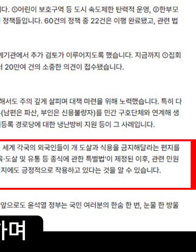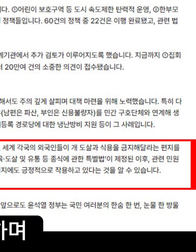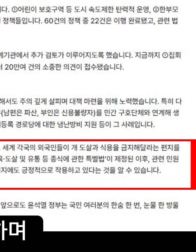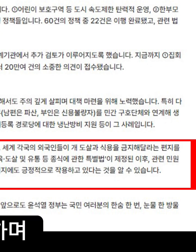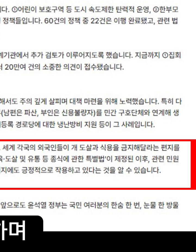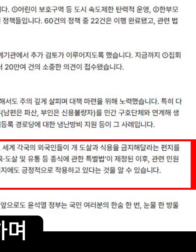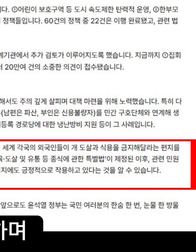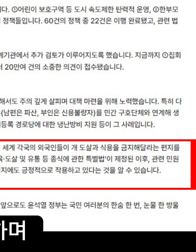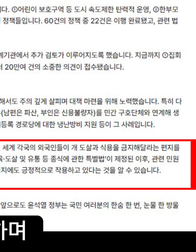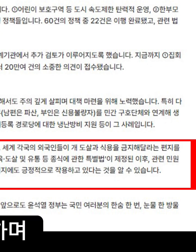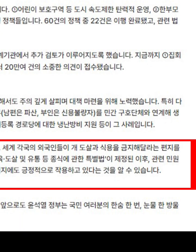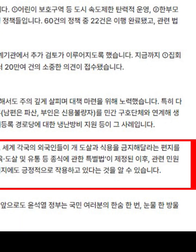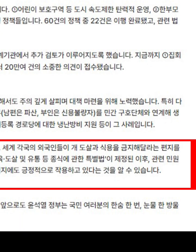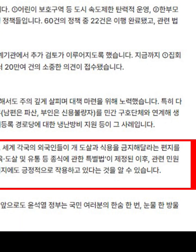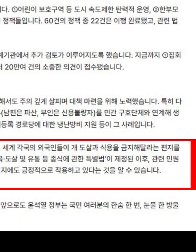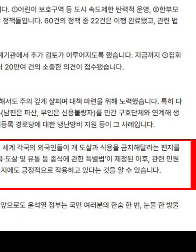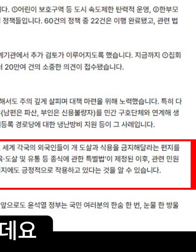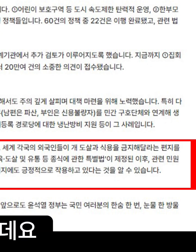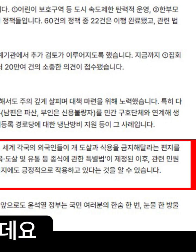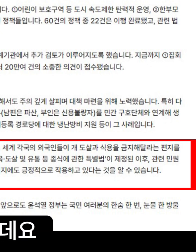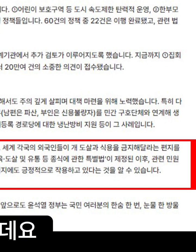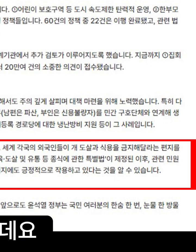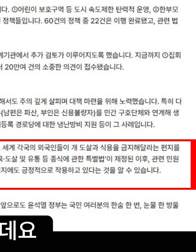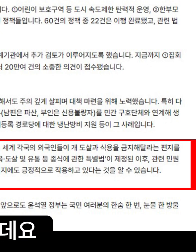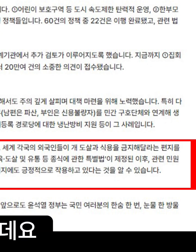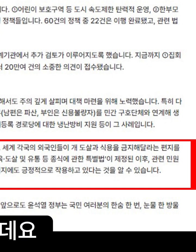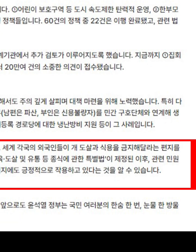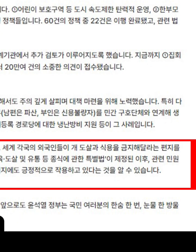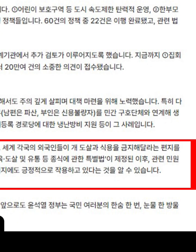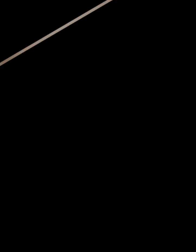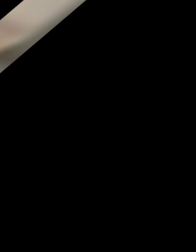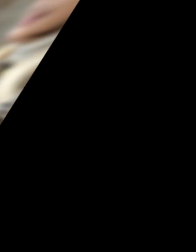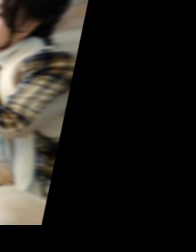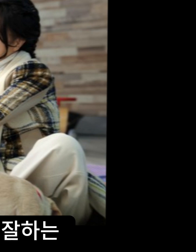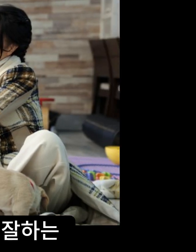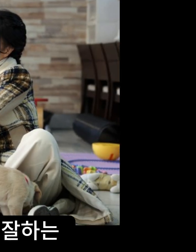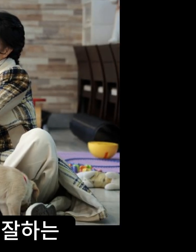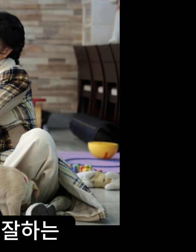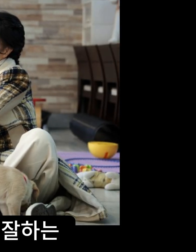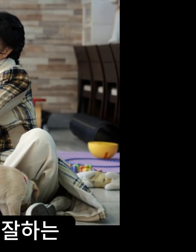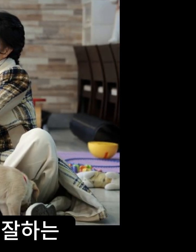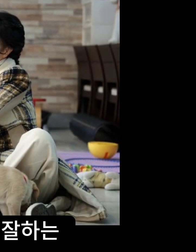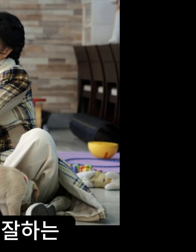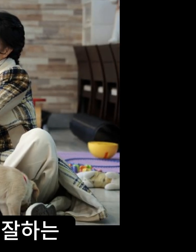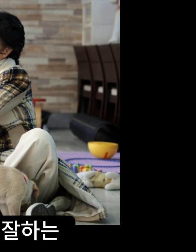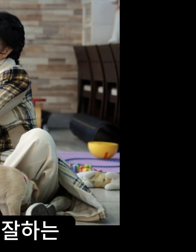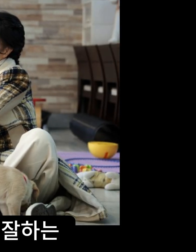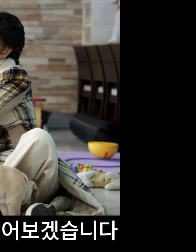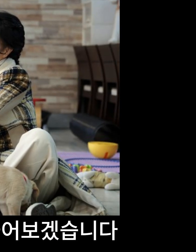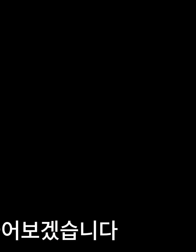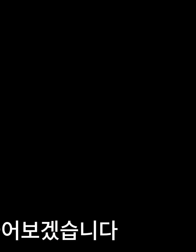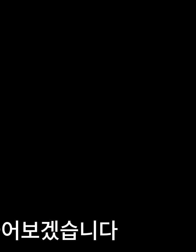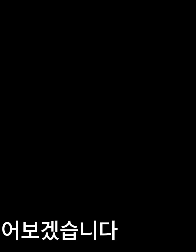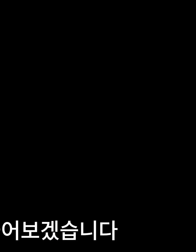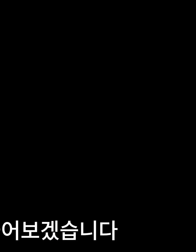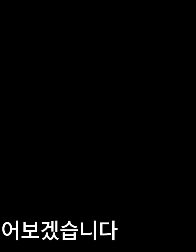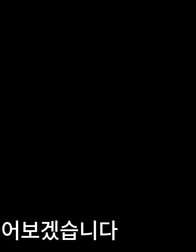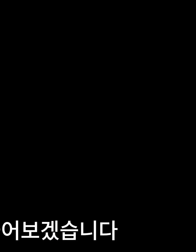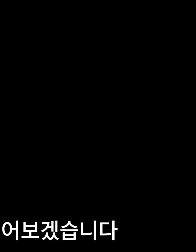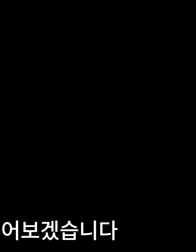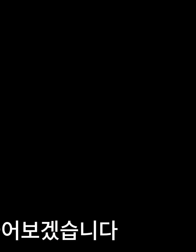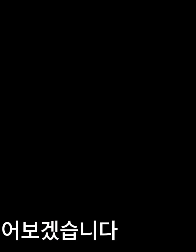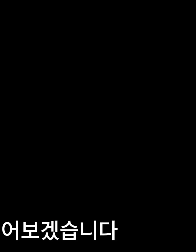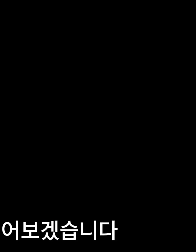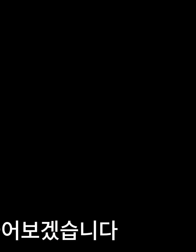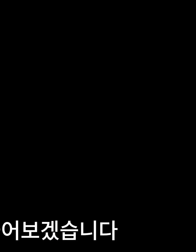편지가 오지 않는다라고 하며 셀프 공적치하 중인데요. 이에 대해서 평소 시원시원하게 말 잘하는 조국 혁신당